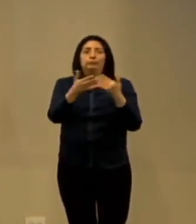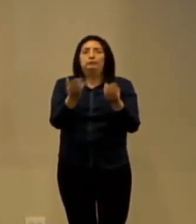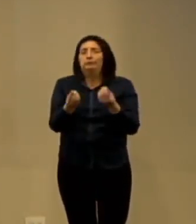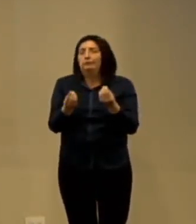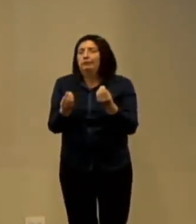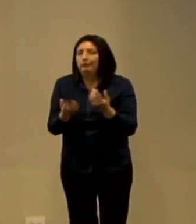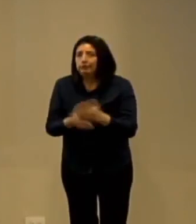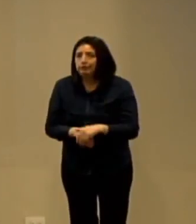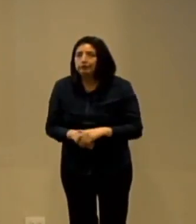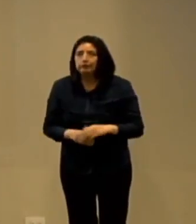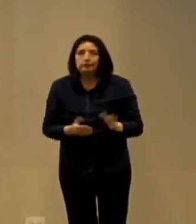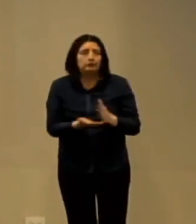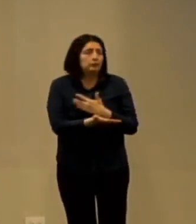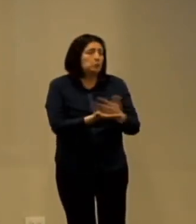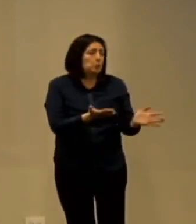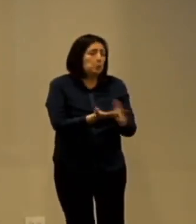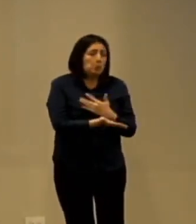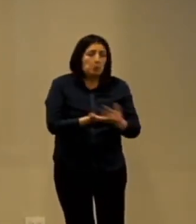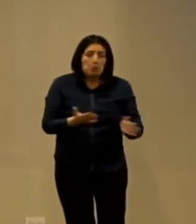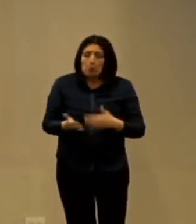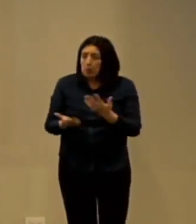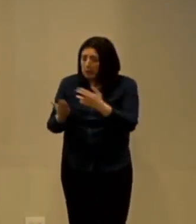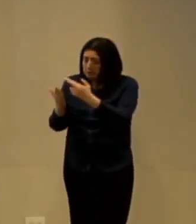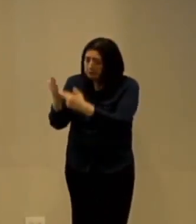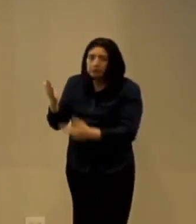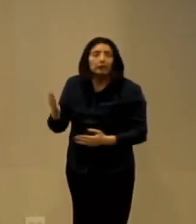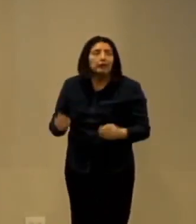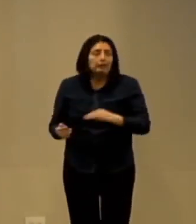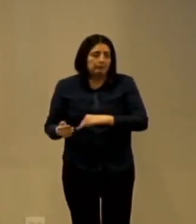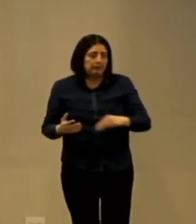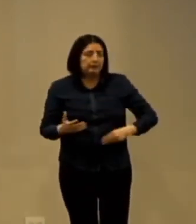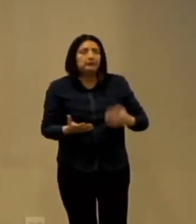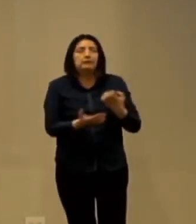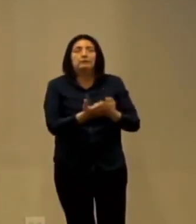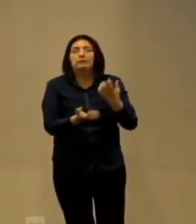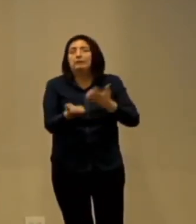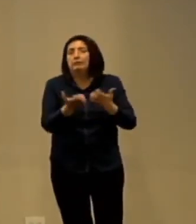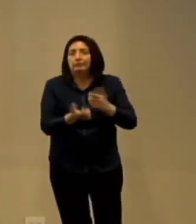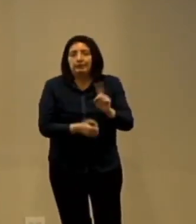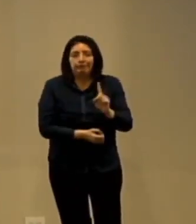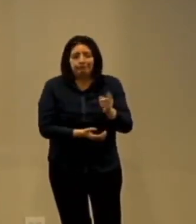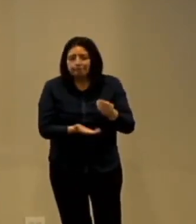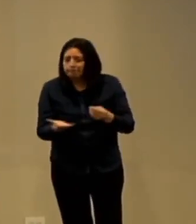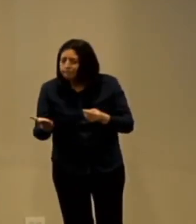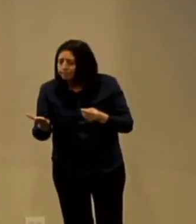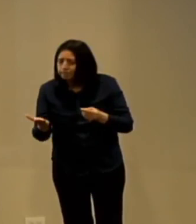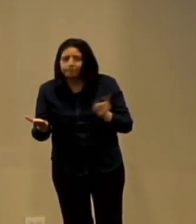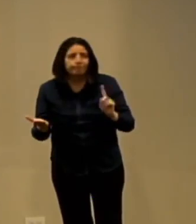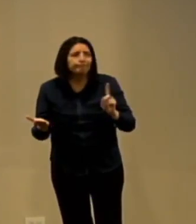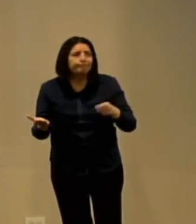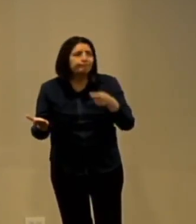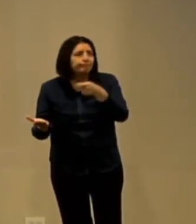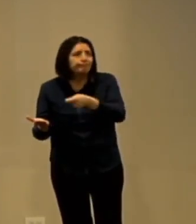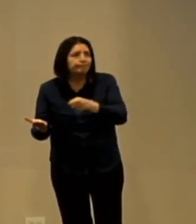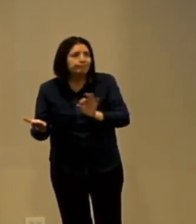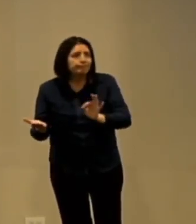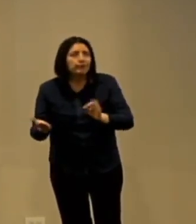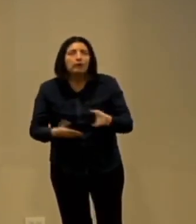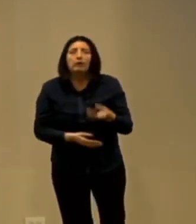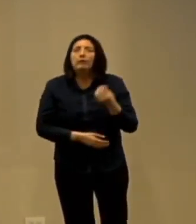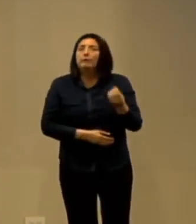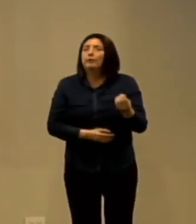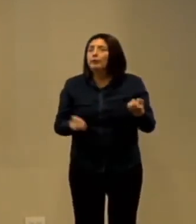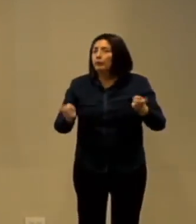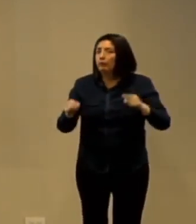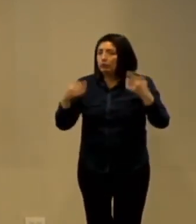es la barrera? Si no lo tengo normado, el Ministerio de Economía y Finanzas no lo quiere financiar. No lo quiere financiar, porque a la hora